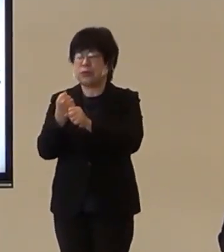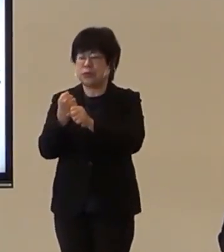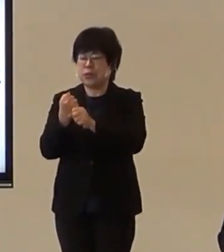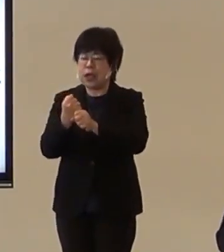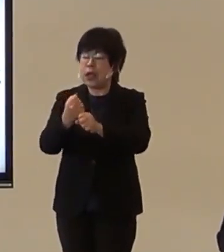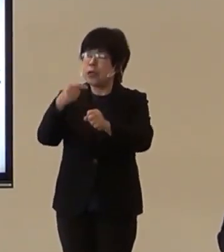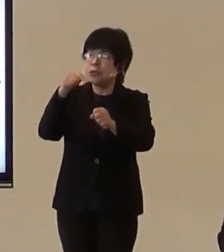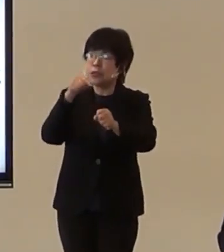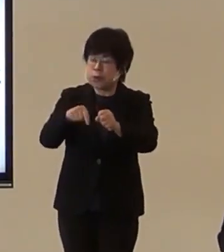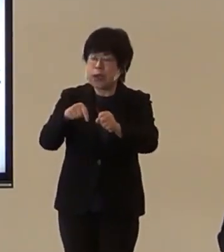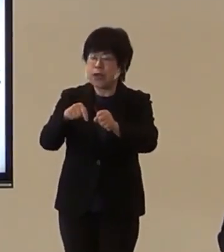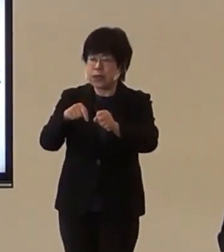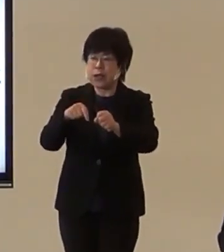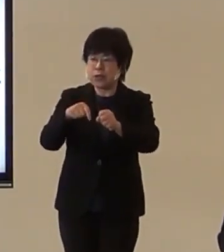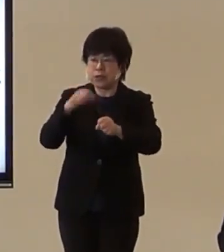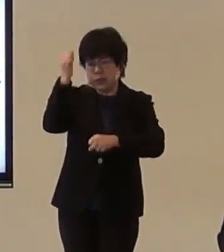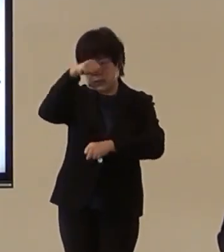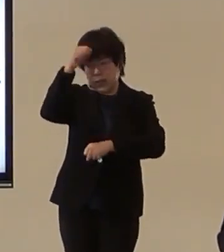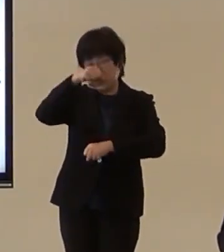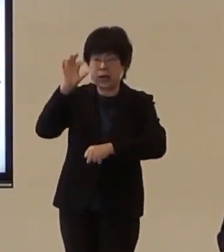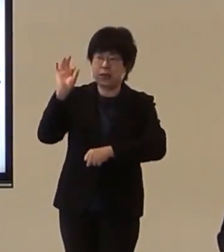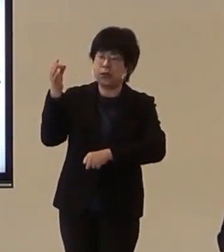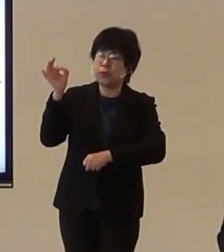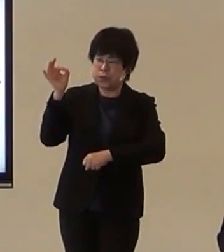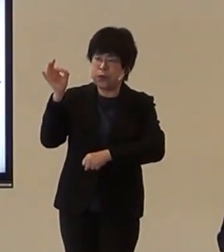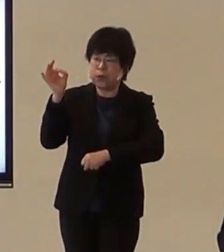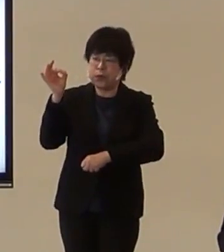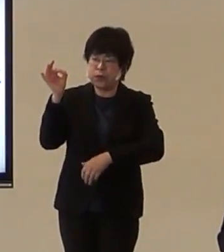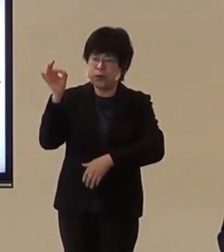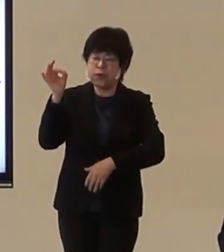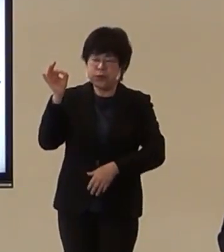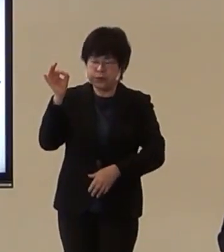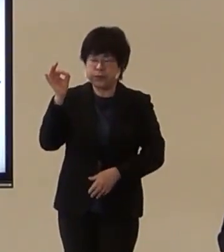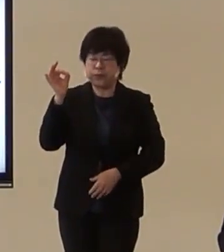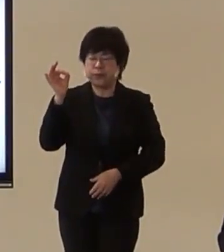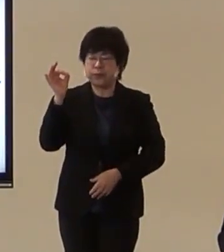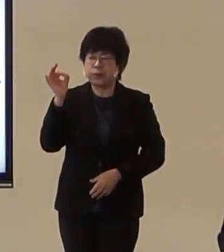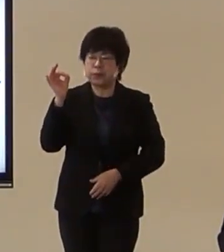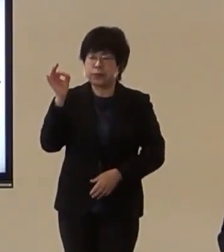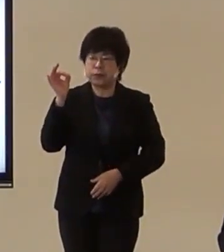算、財政措置を、財源措置を先日、